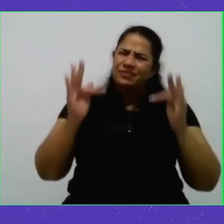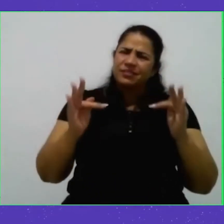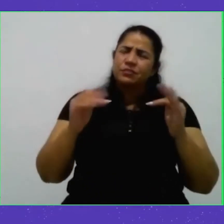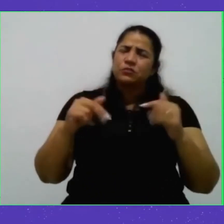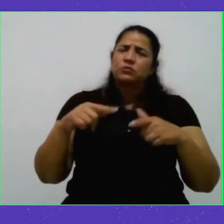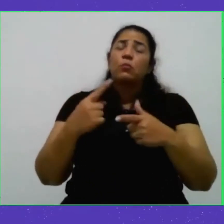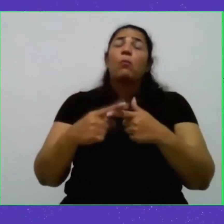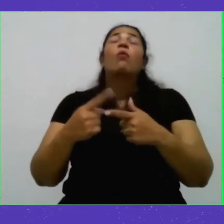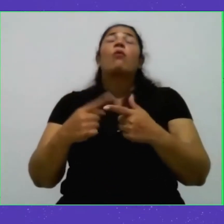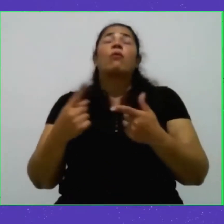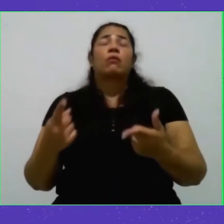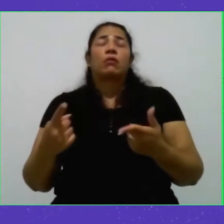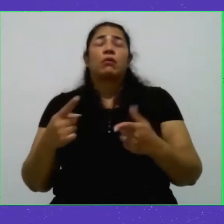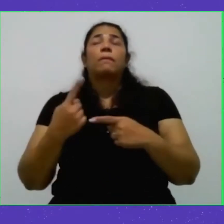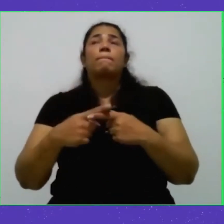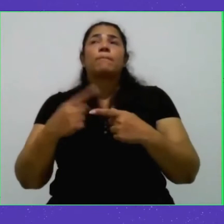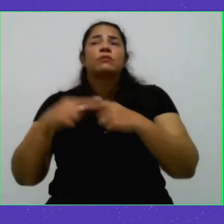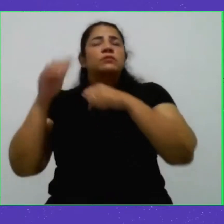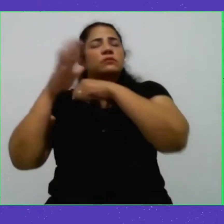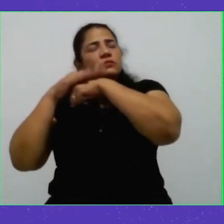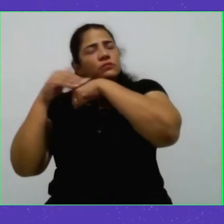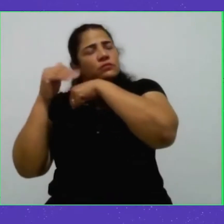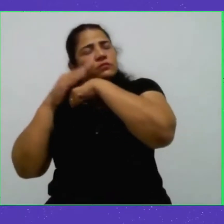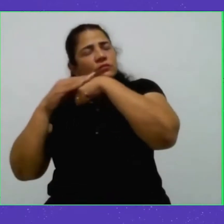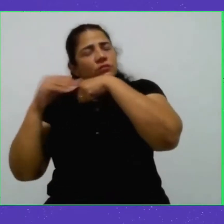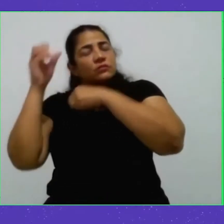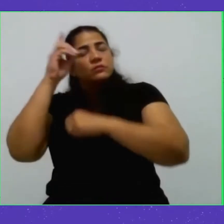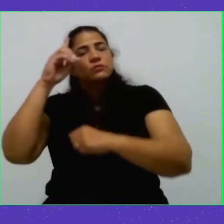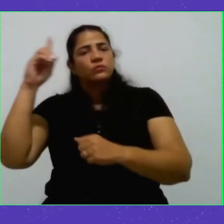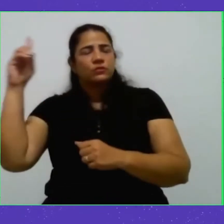Irmãos, esse sentimento aqui de chorar,